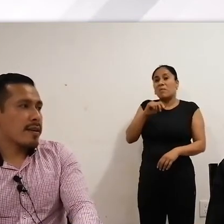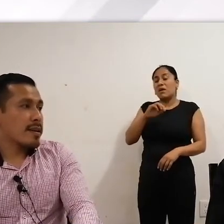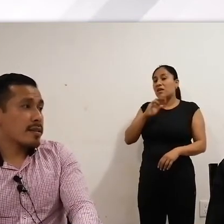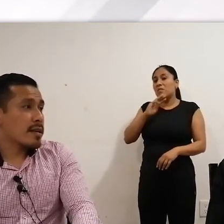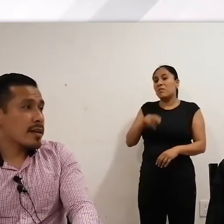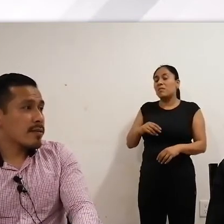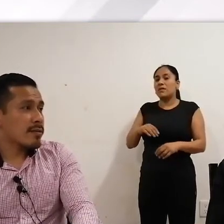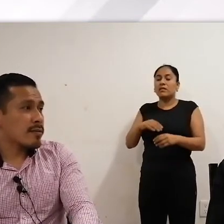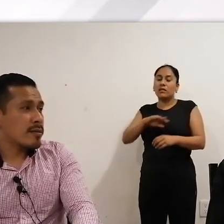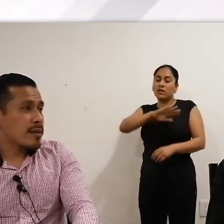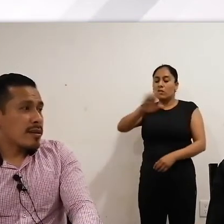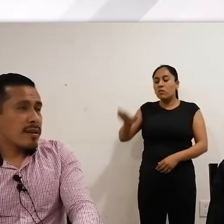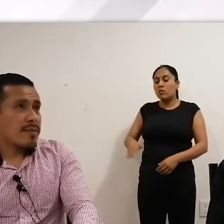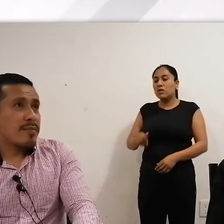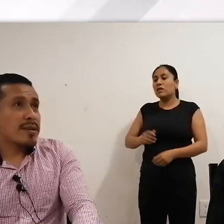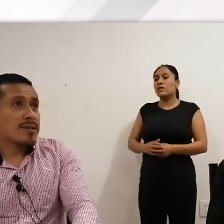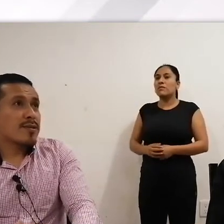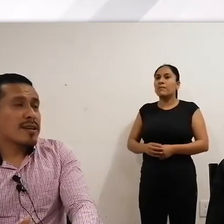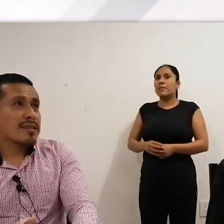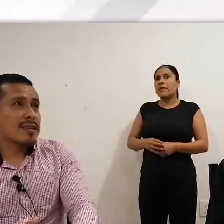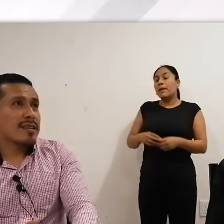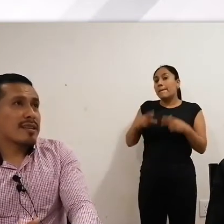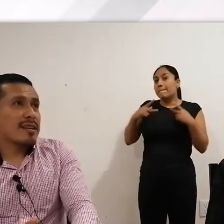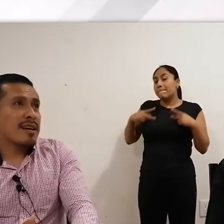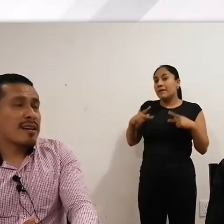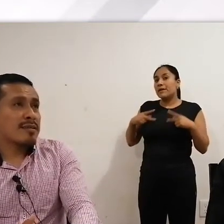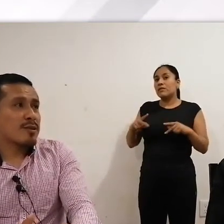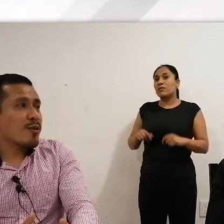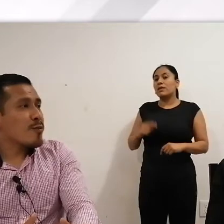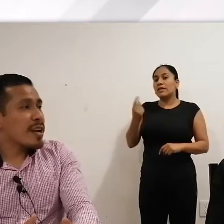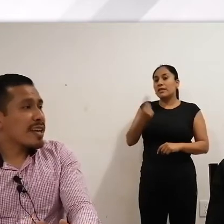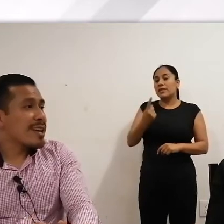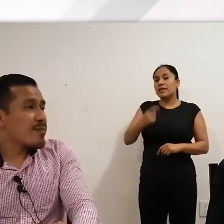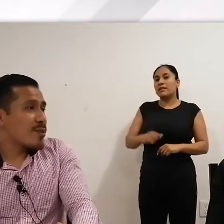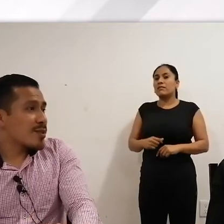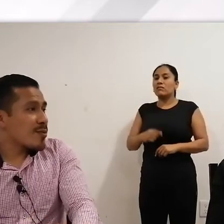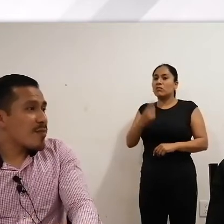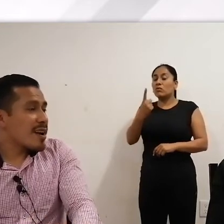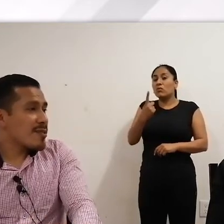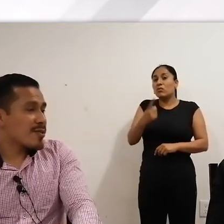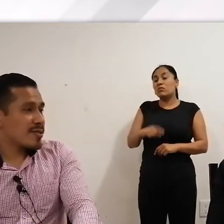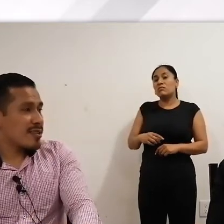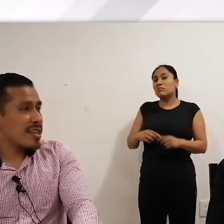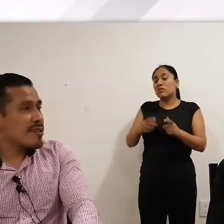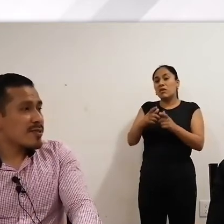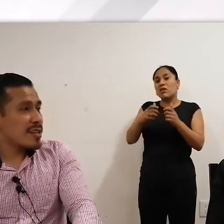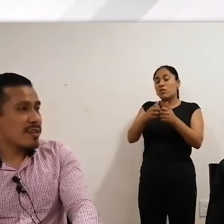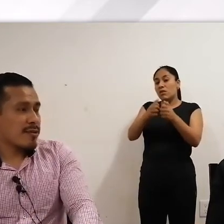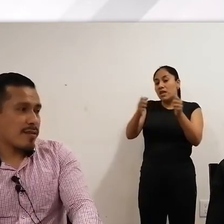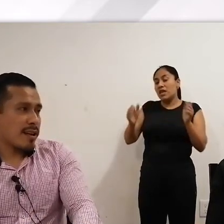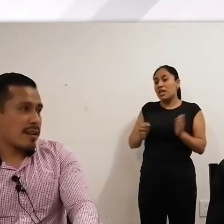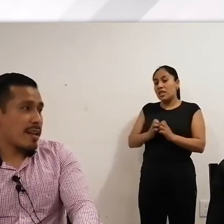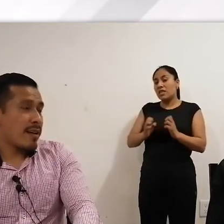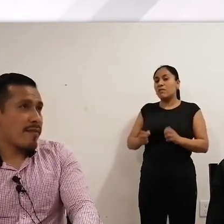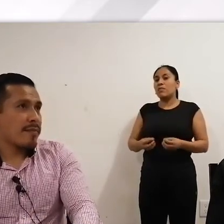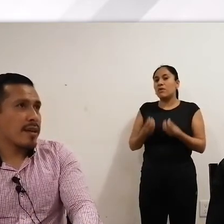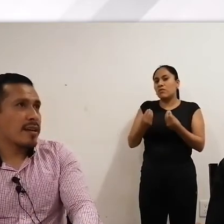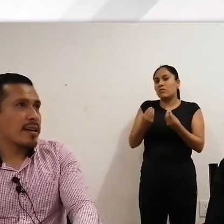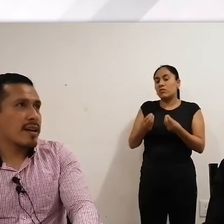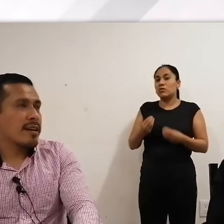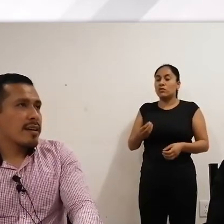que fallecieron, personas que tenían solo un equipo y son varios niños dentro de